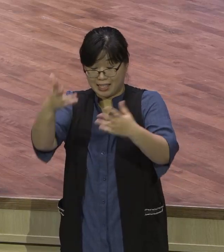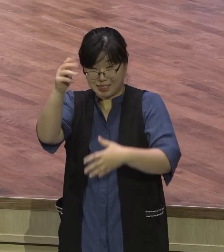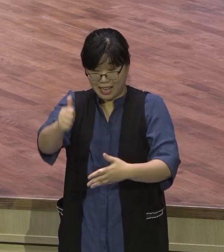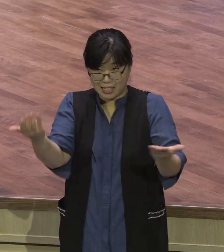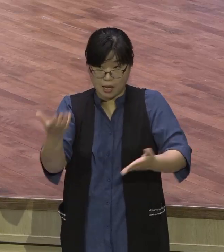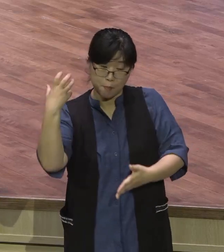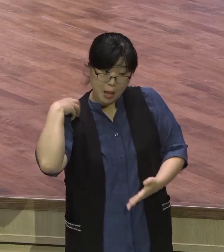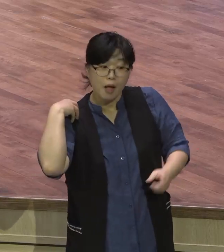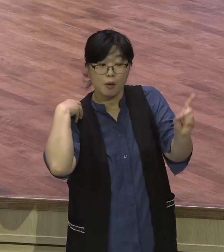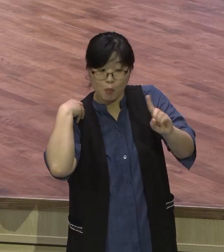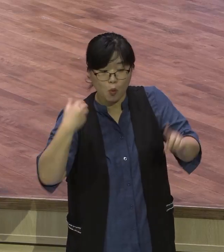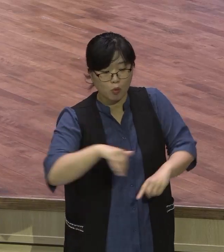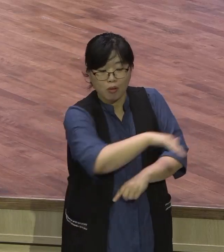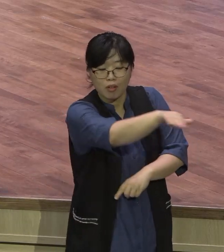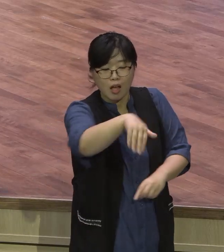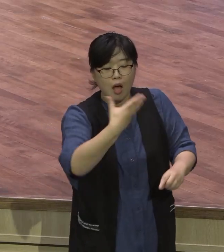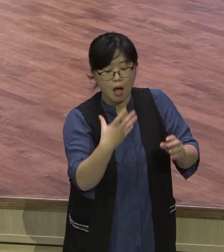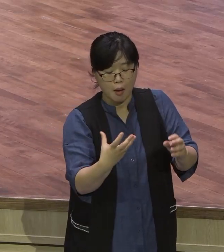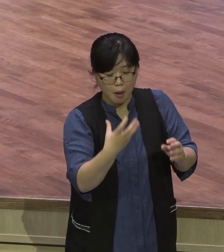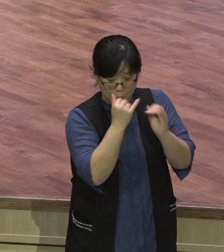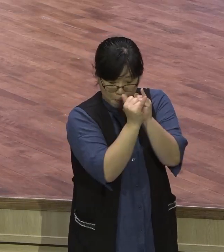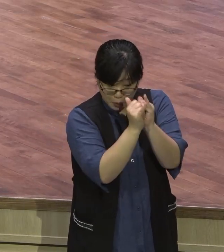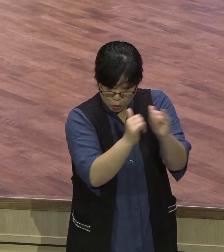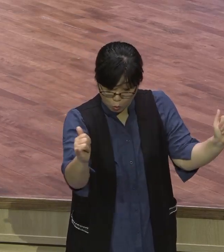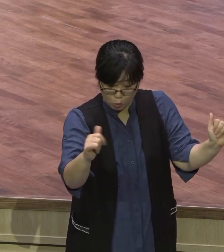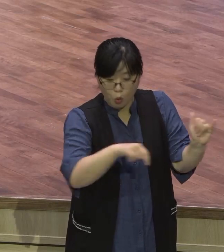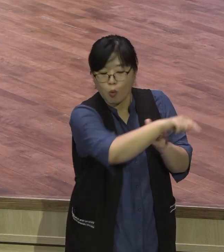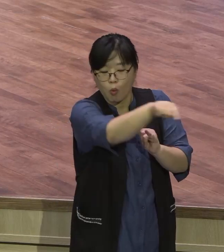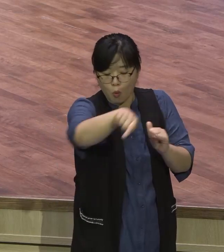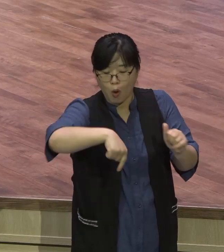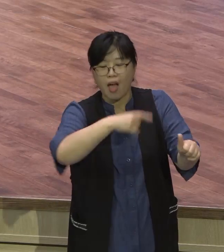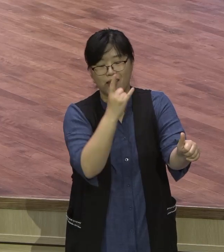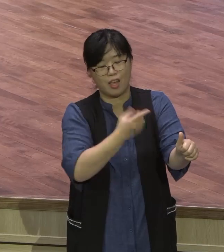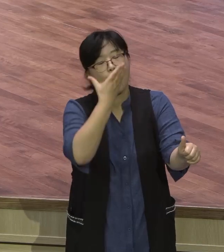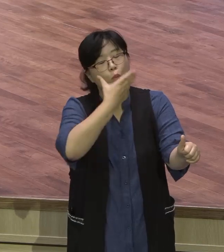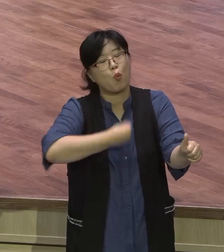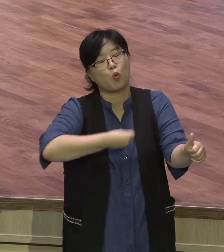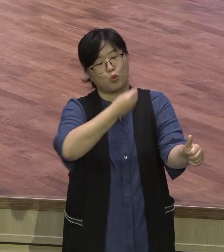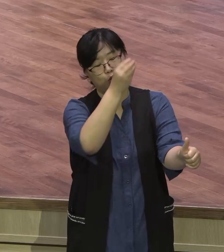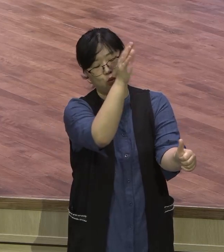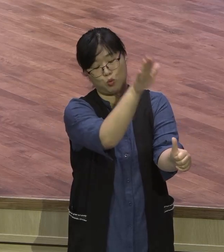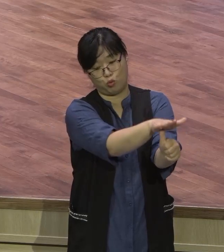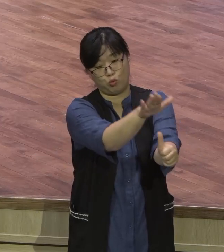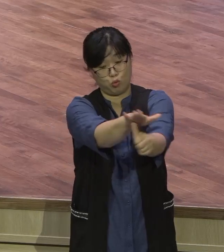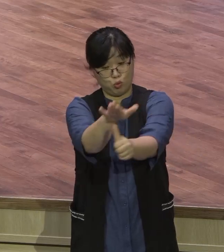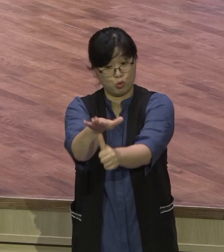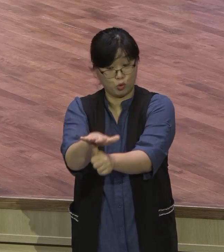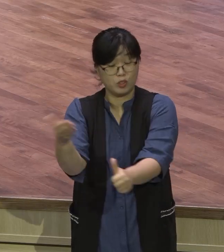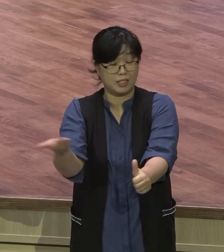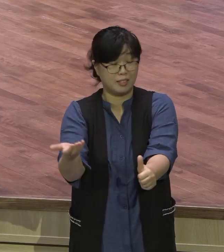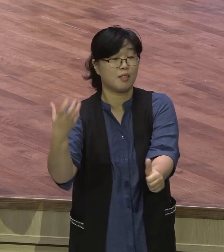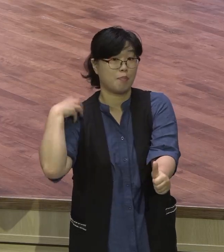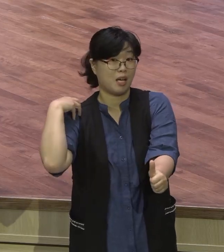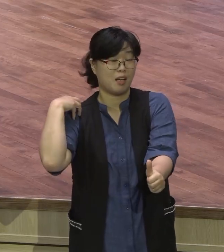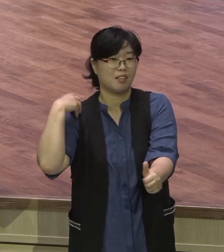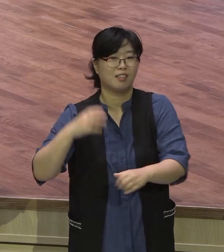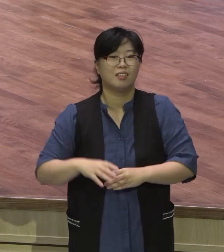구약시대의 구약시대의 축도한 거에요. 일부 교회에서는 이 말씀을 이걸 가지고 요즘도 축도하는 교회도 있어요.